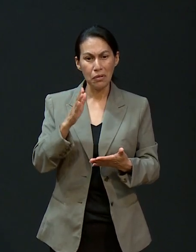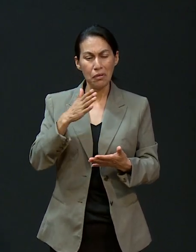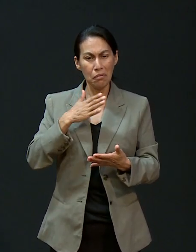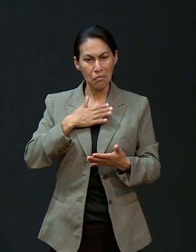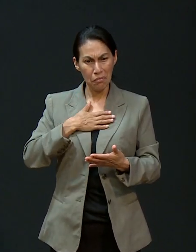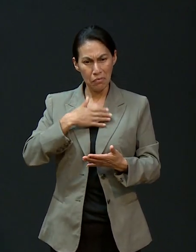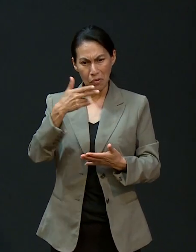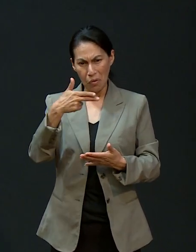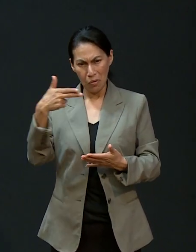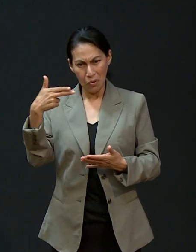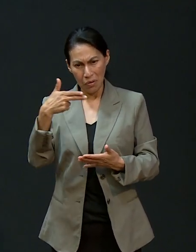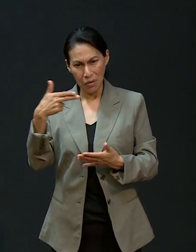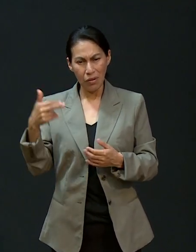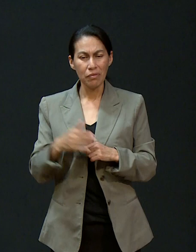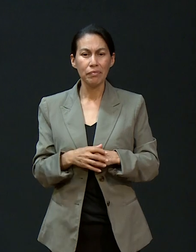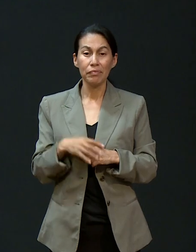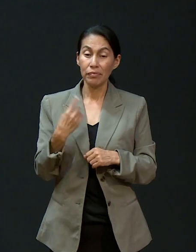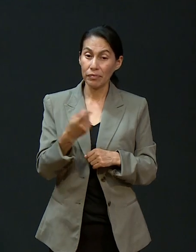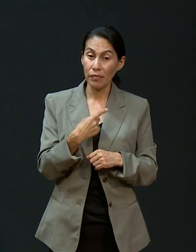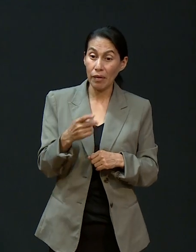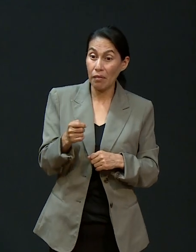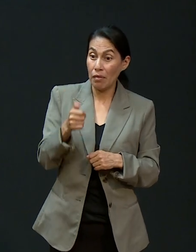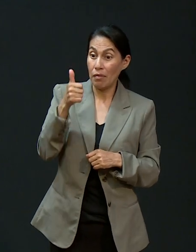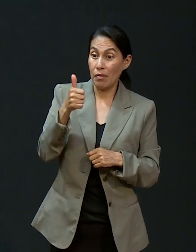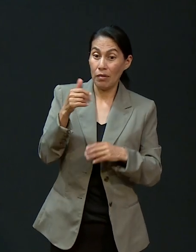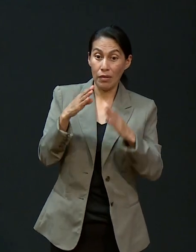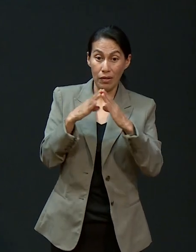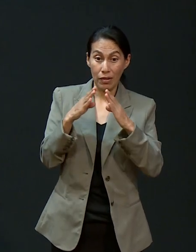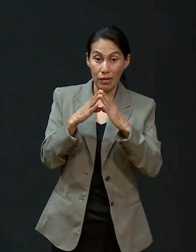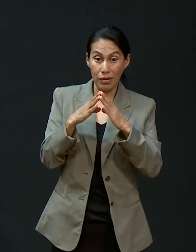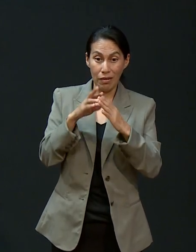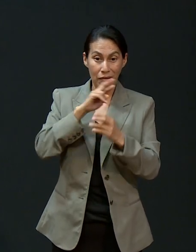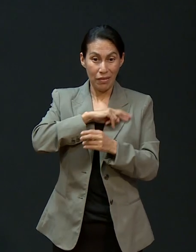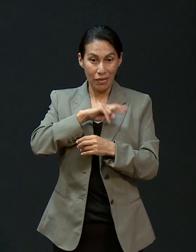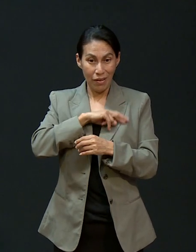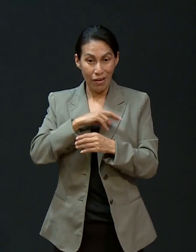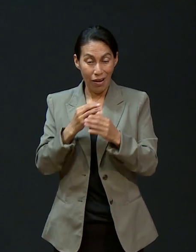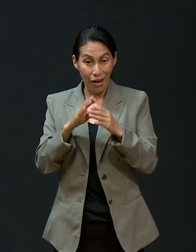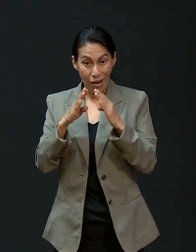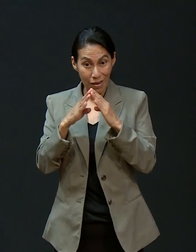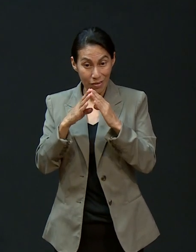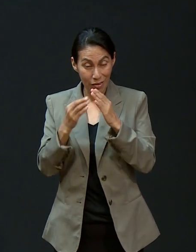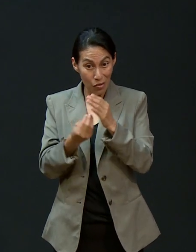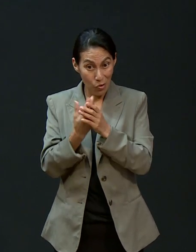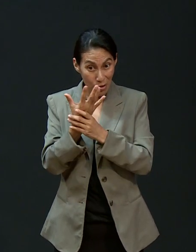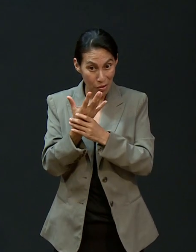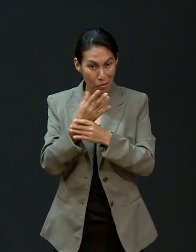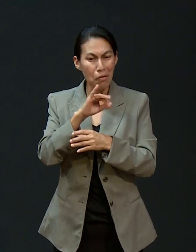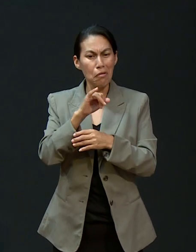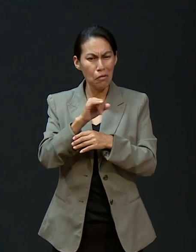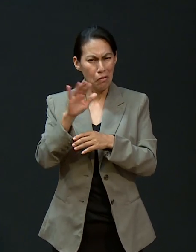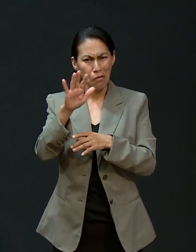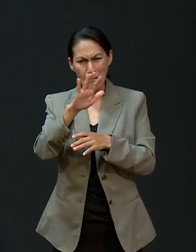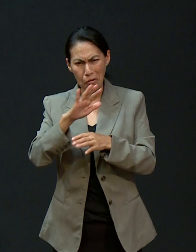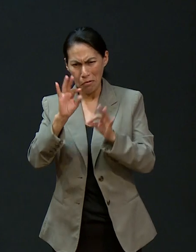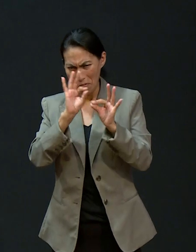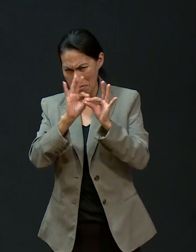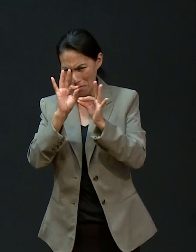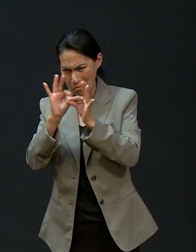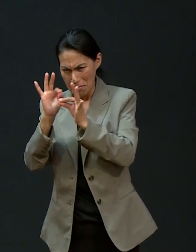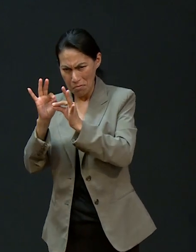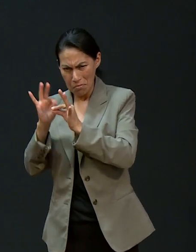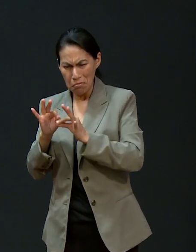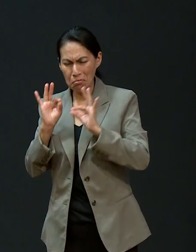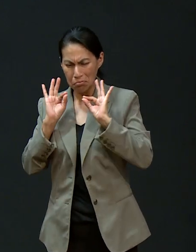como si llegáramos en un hotel. Éramos los primeros a rentar la casa. Ok, en la casa de la nueva. Ajá. Algo parecido.